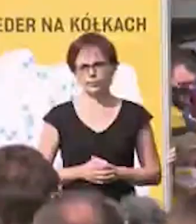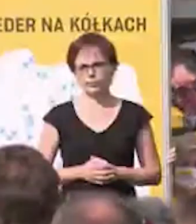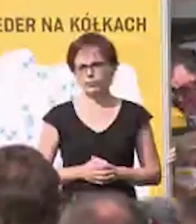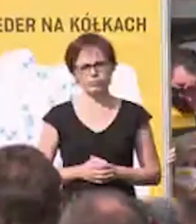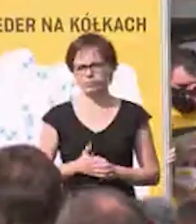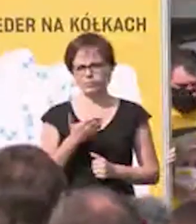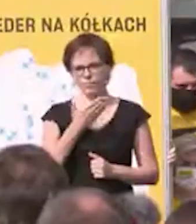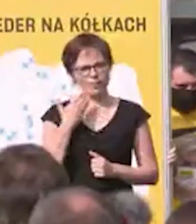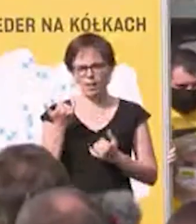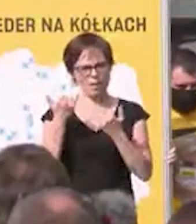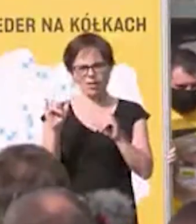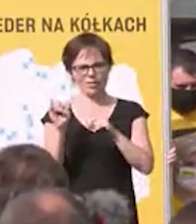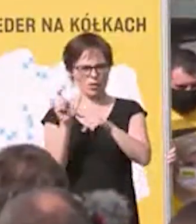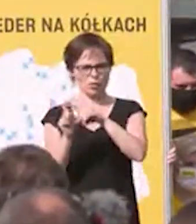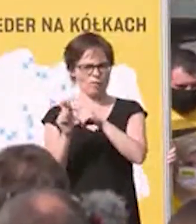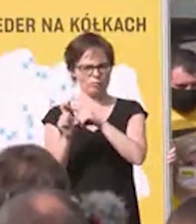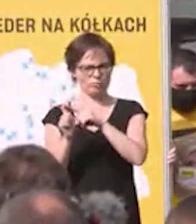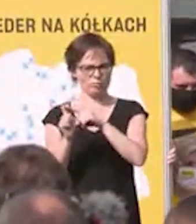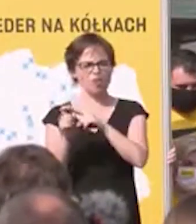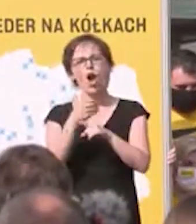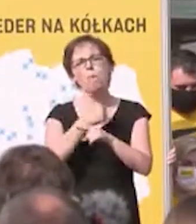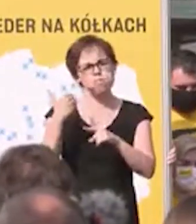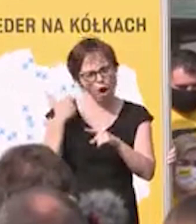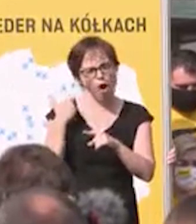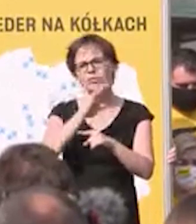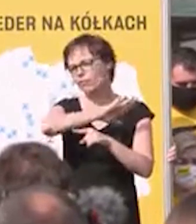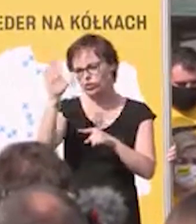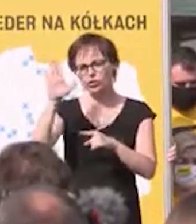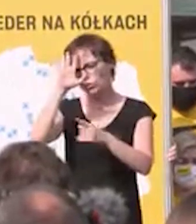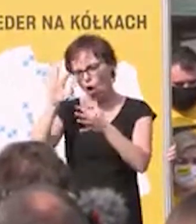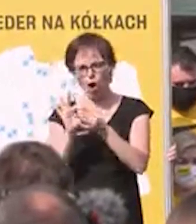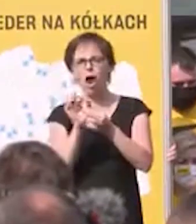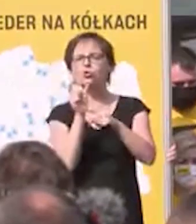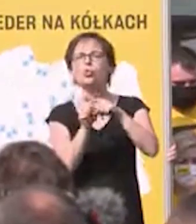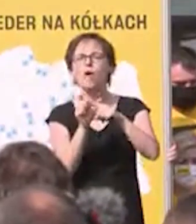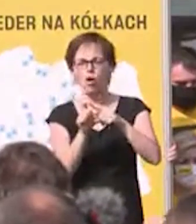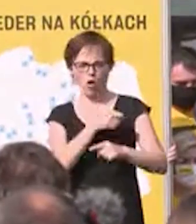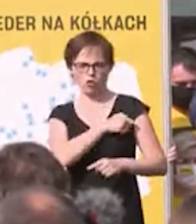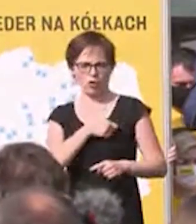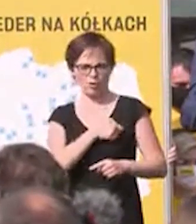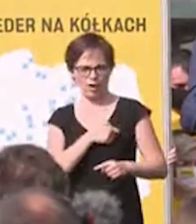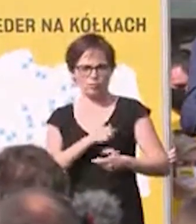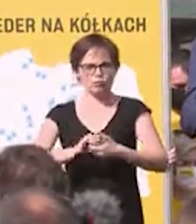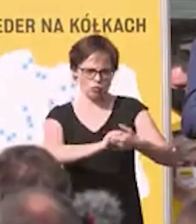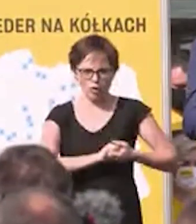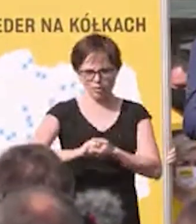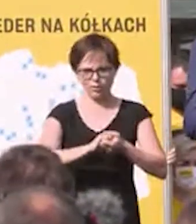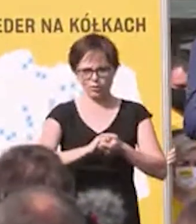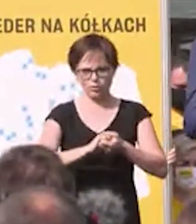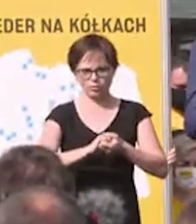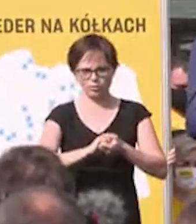Nie ma innego słowa, z którym Polska kojarzy się bardziej. Solidarność. Kiedy wreszcie się jej doczekamy? Tego, o czym